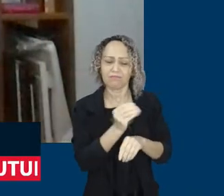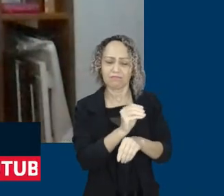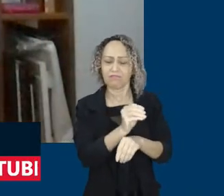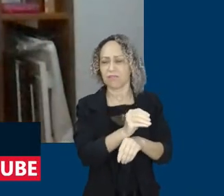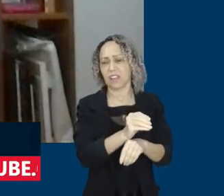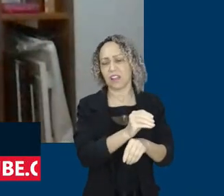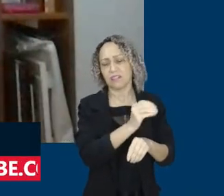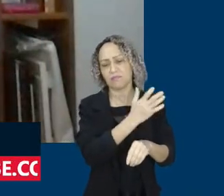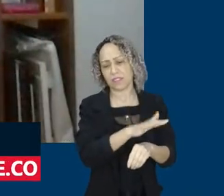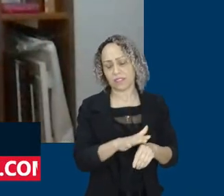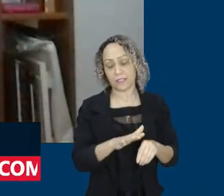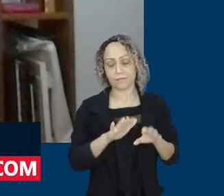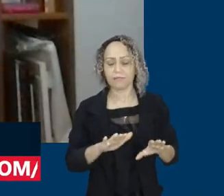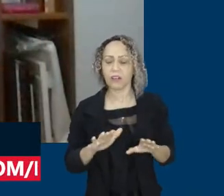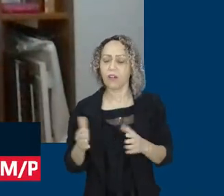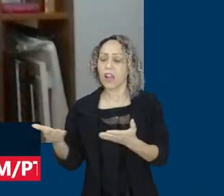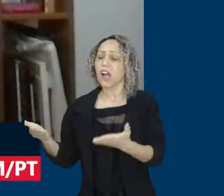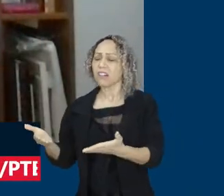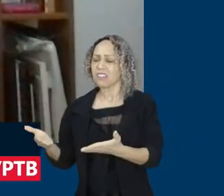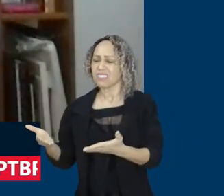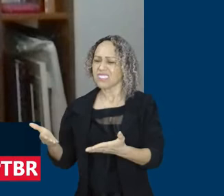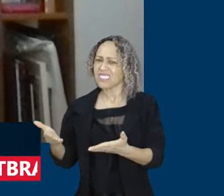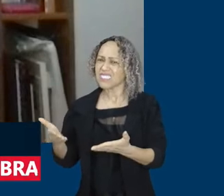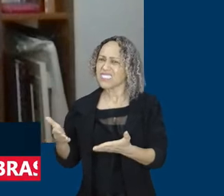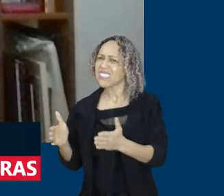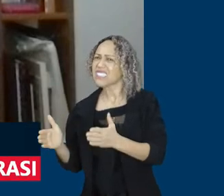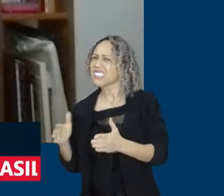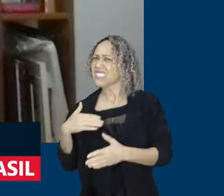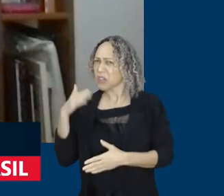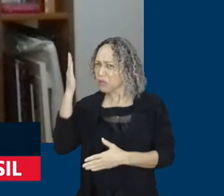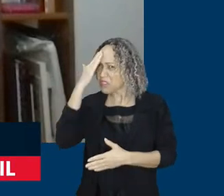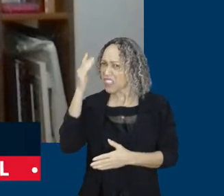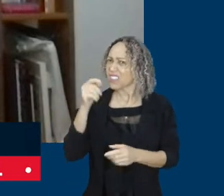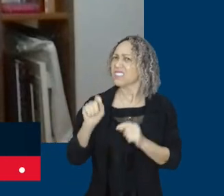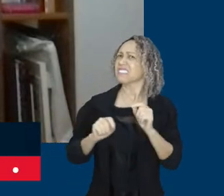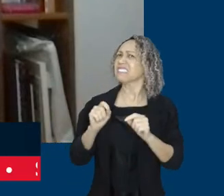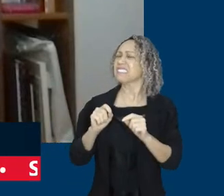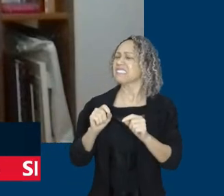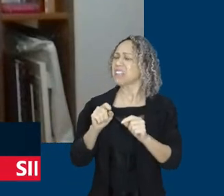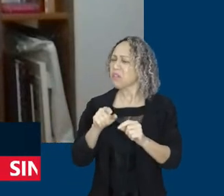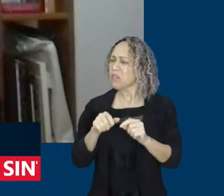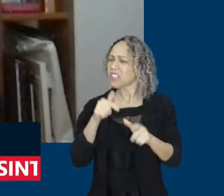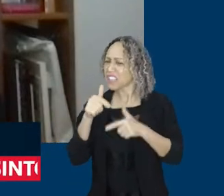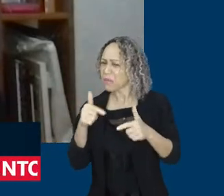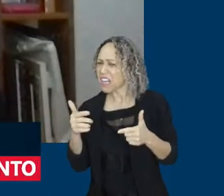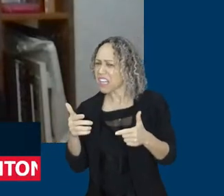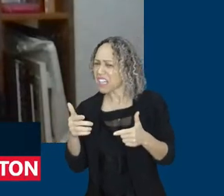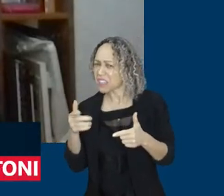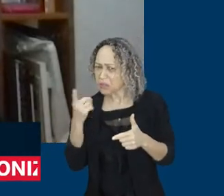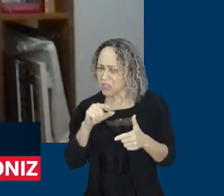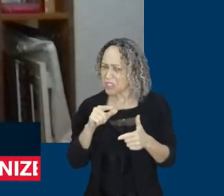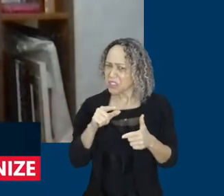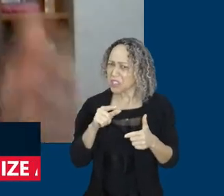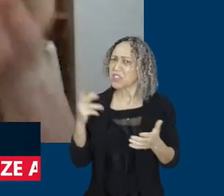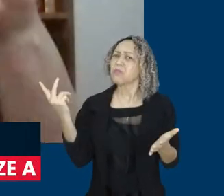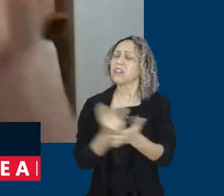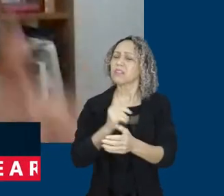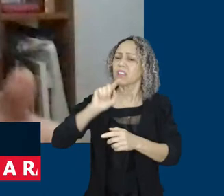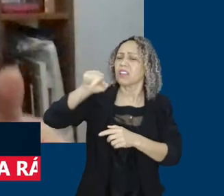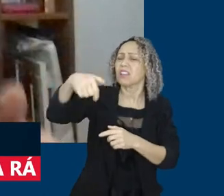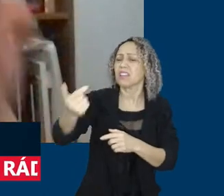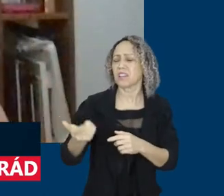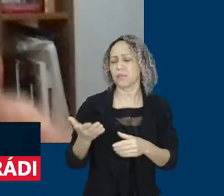hoje, eu não sei se eu vou estar trabalhando e eu não sei o que vai acontecer depois das eleições. Por quê? Porque